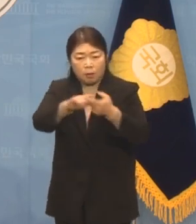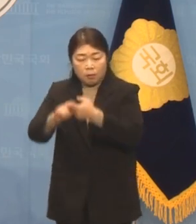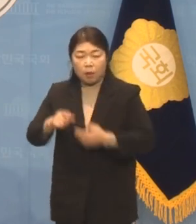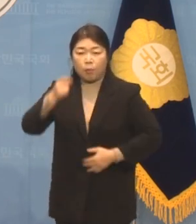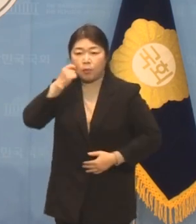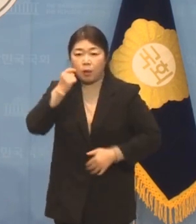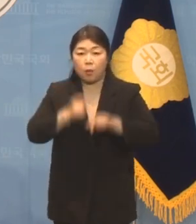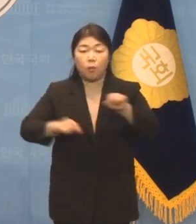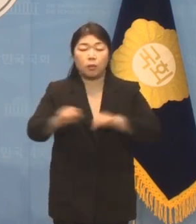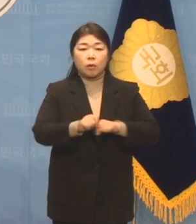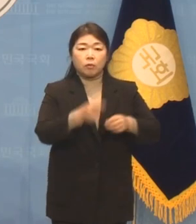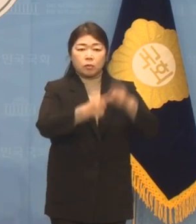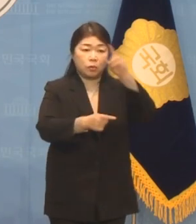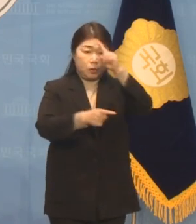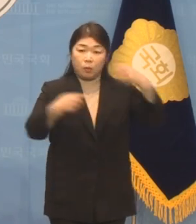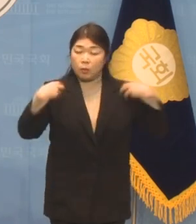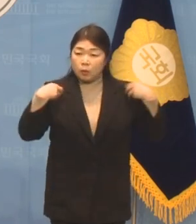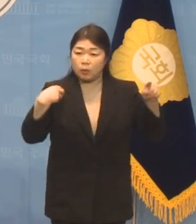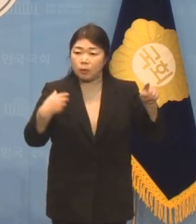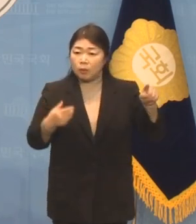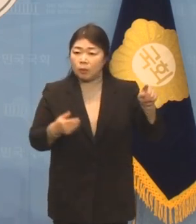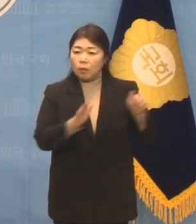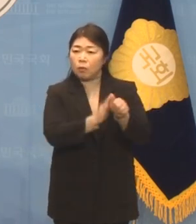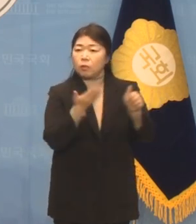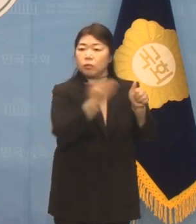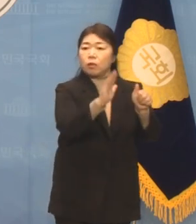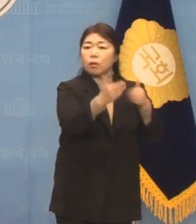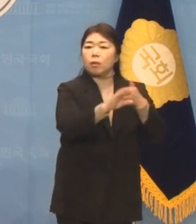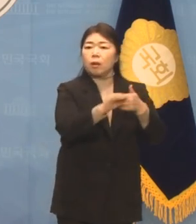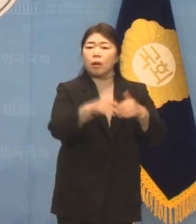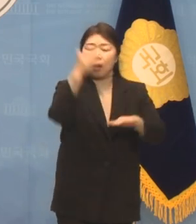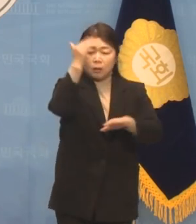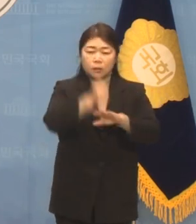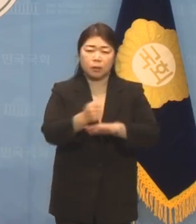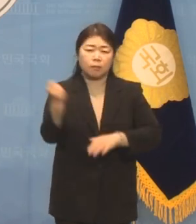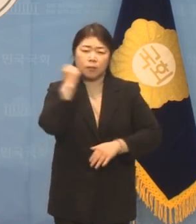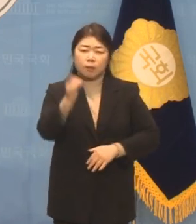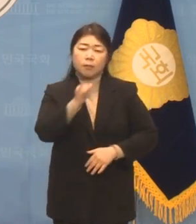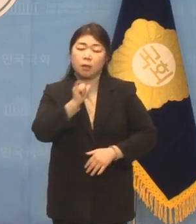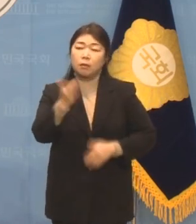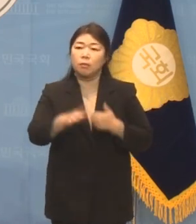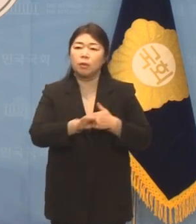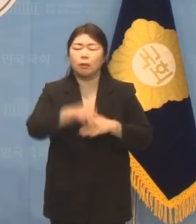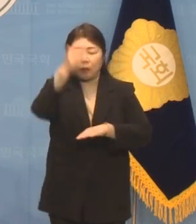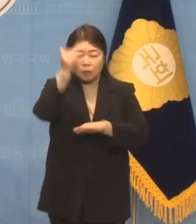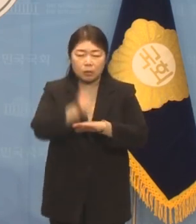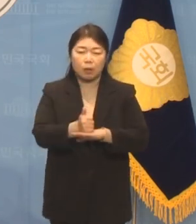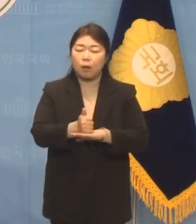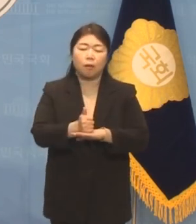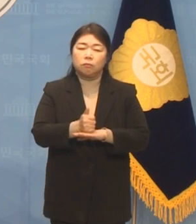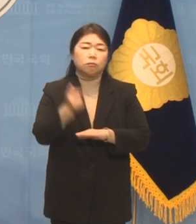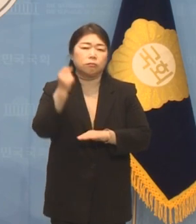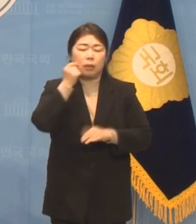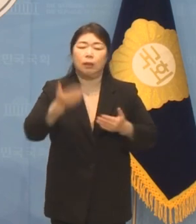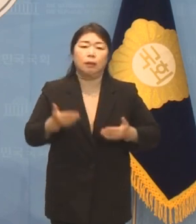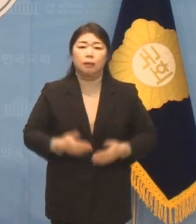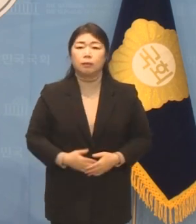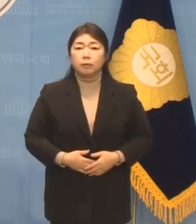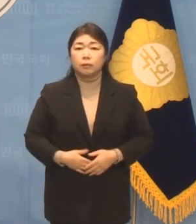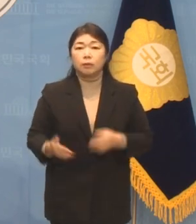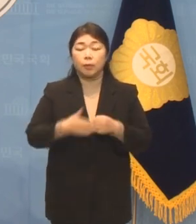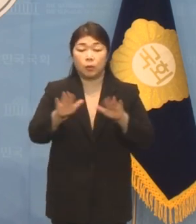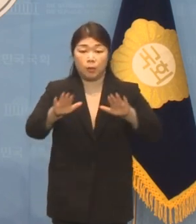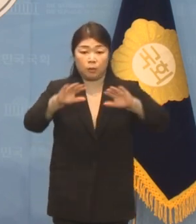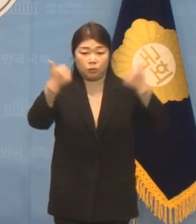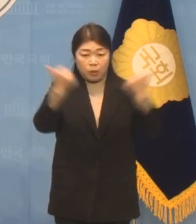윤석열 정권의 총선 승리를 헌납하게 된다면 그 후과는 상상할 수 없을 것입니다. 저는 이를 위해 이번